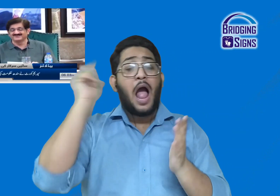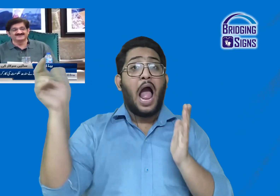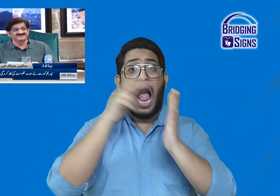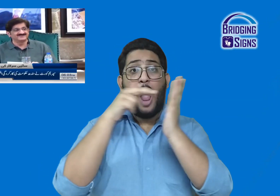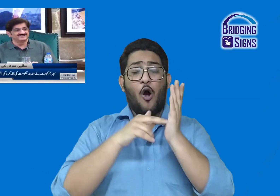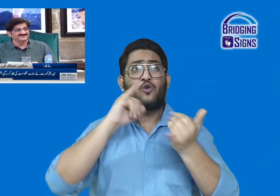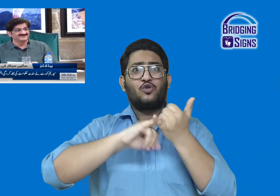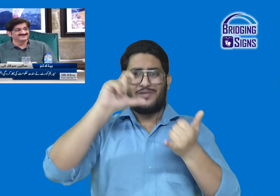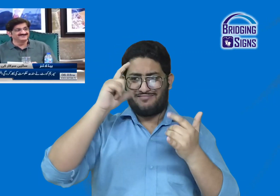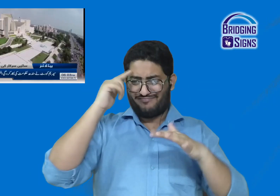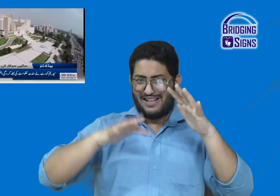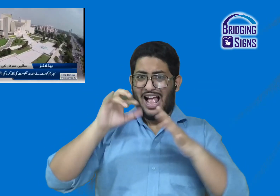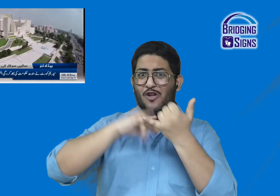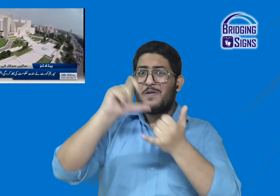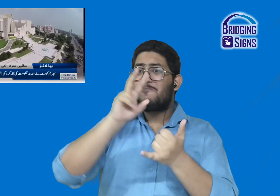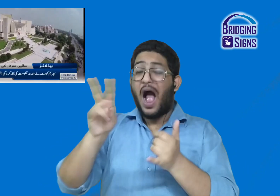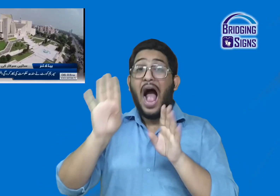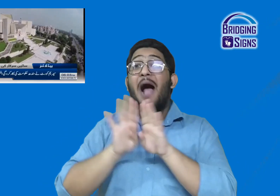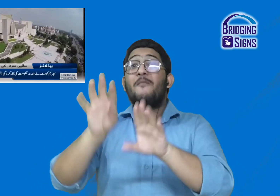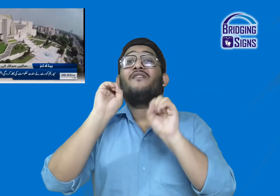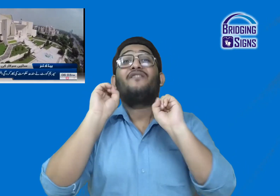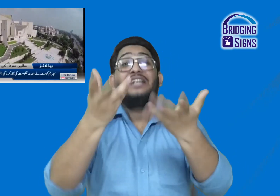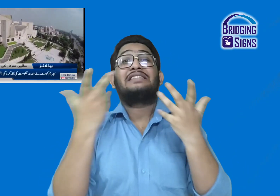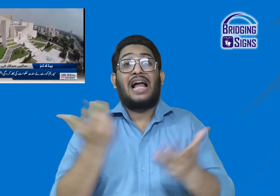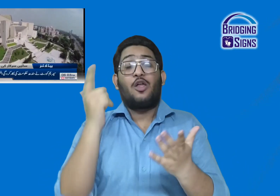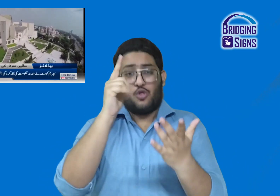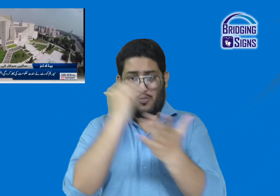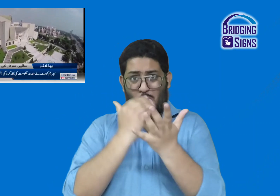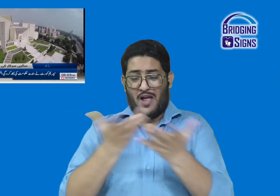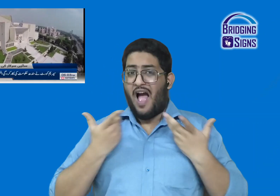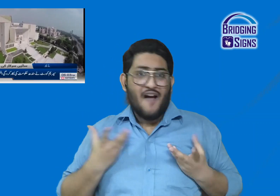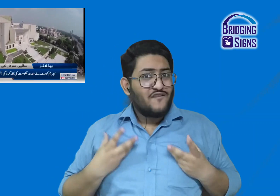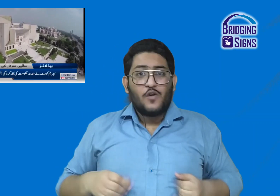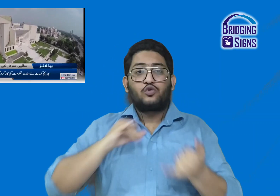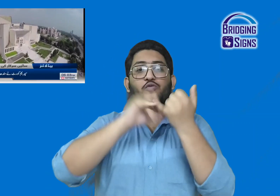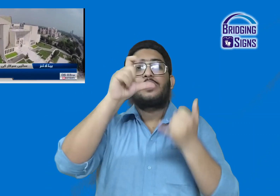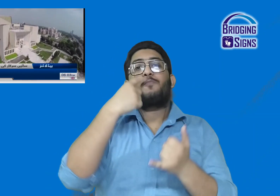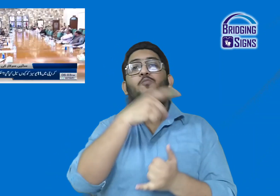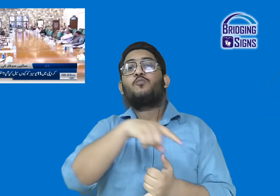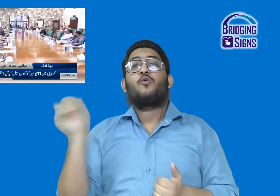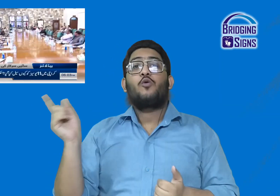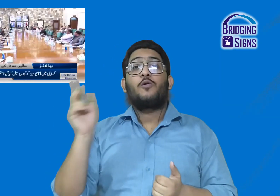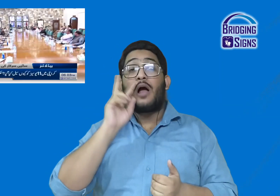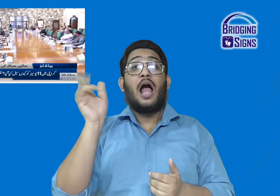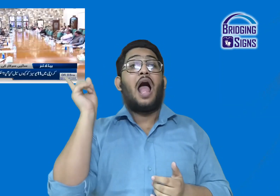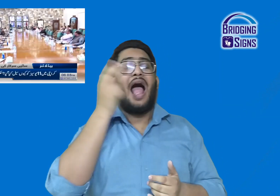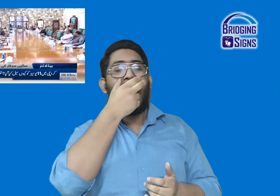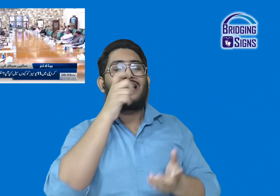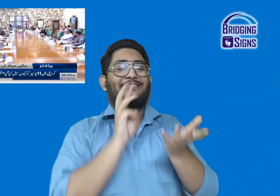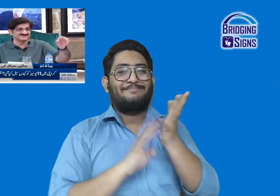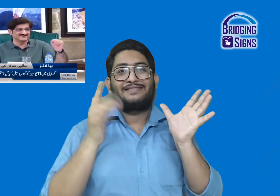खुद नोटिस केस का तहरीरी हुक्मनामा जारी। अदालत ने कोरोना वायरस से निमटने के लिए साईं सरकार की कारकर्दगी को अफसोसनाक करार दे